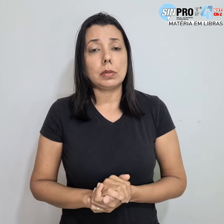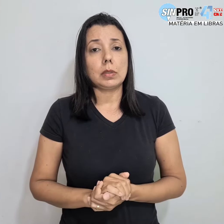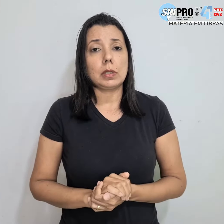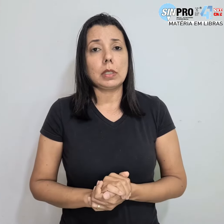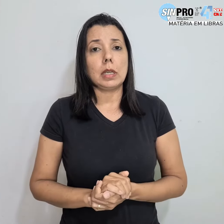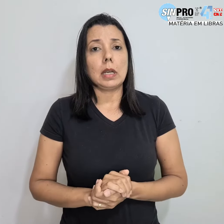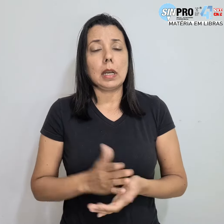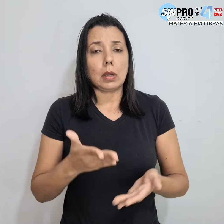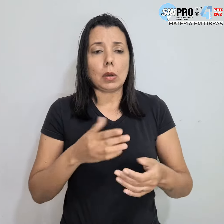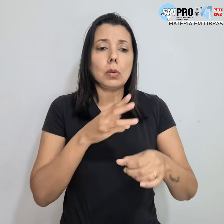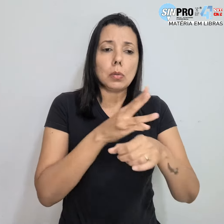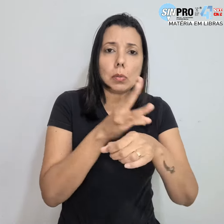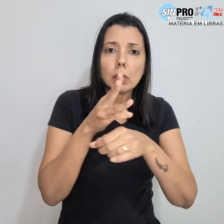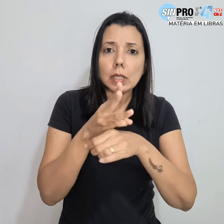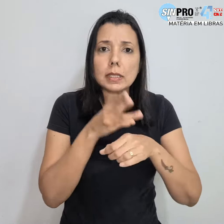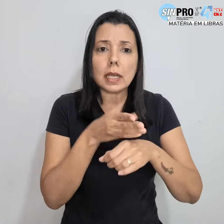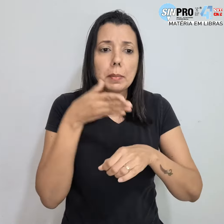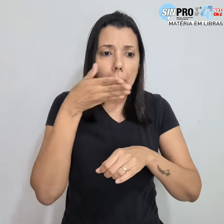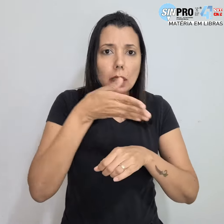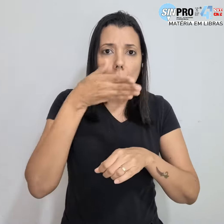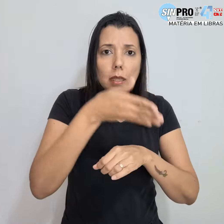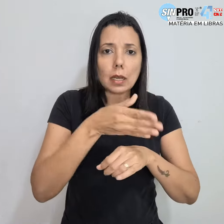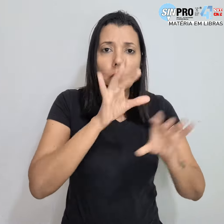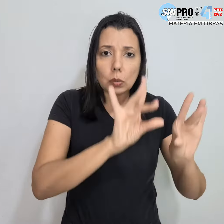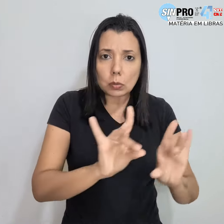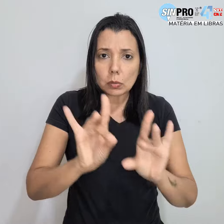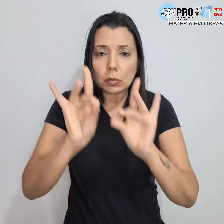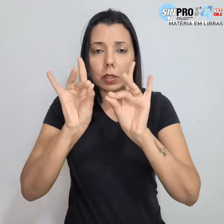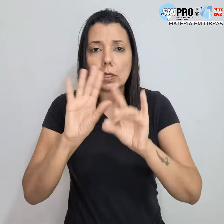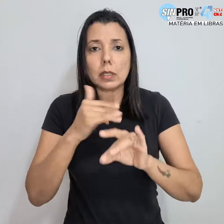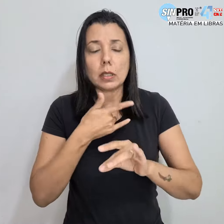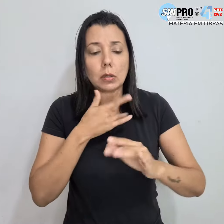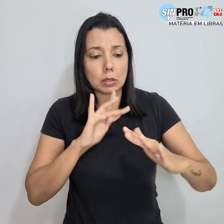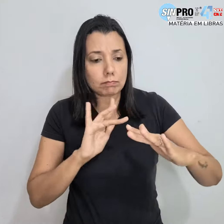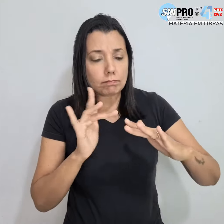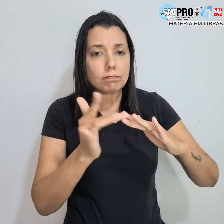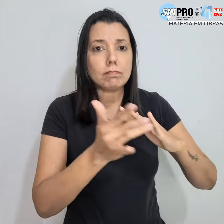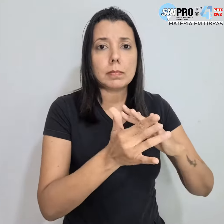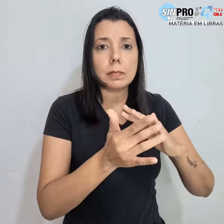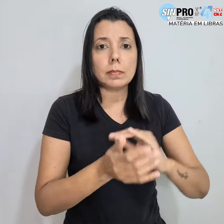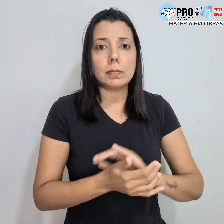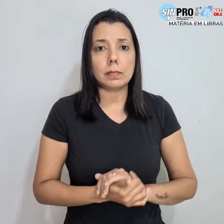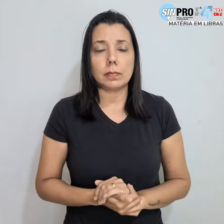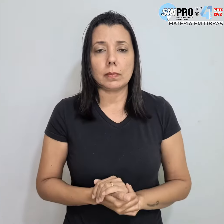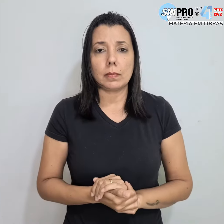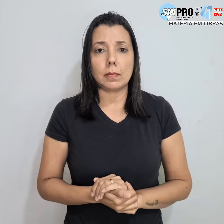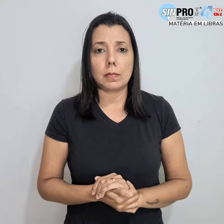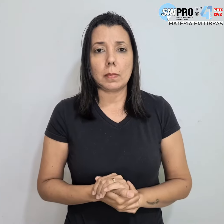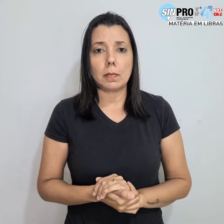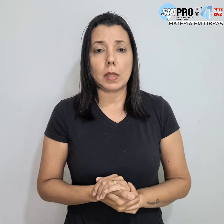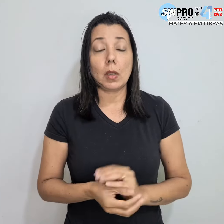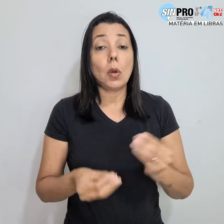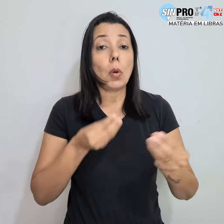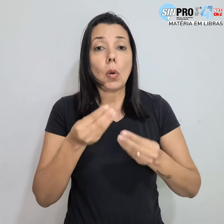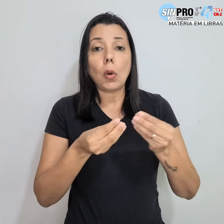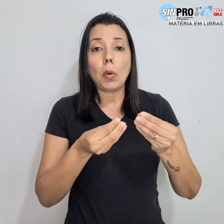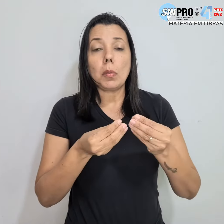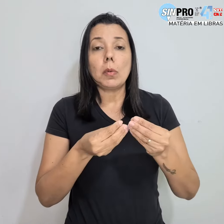acionando os links de WhatsApp que estamos disponibilizando nas nossas redes sociais, de forma a